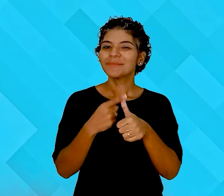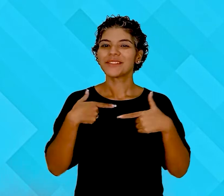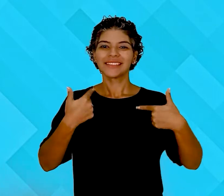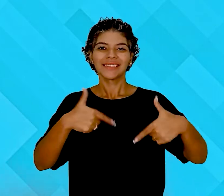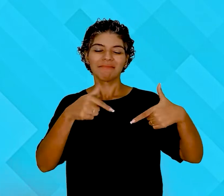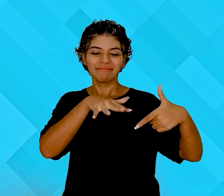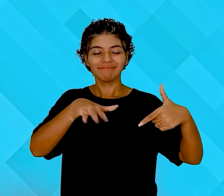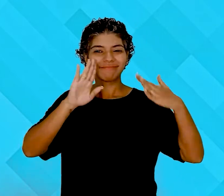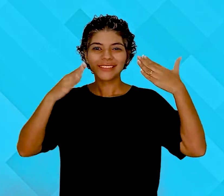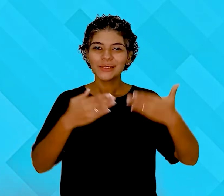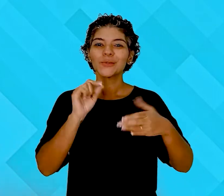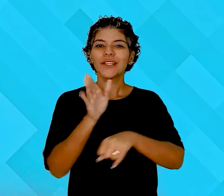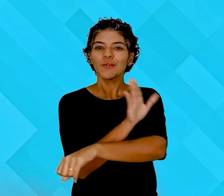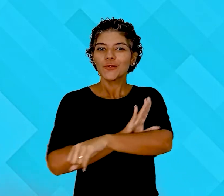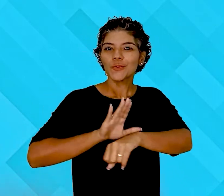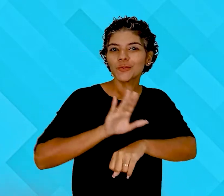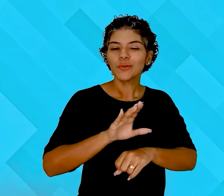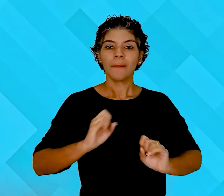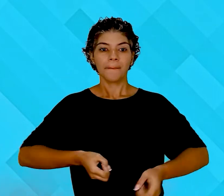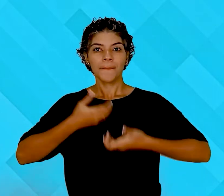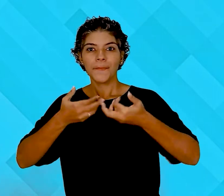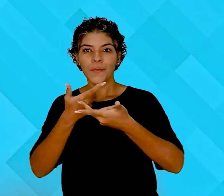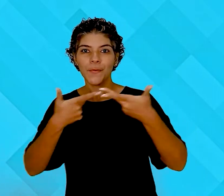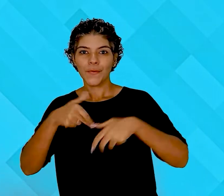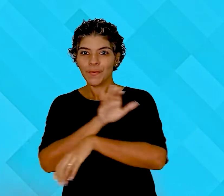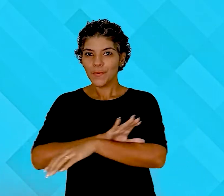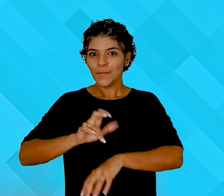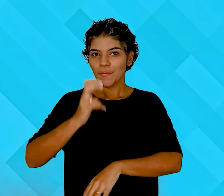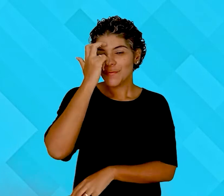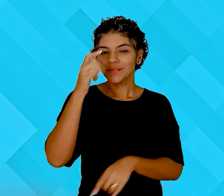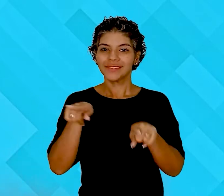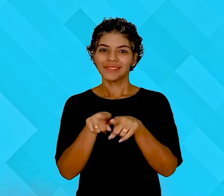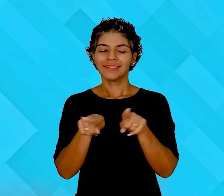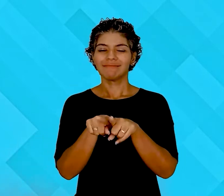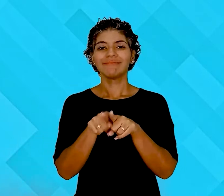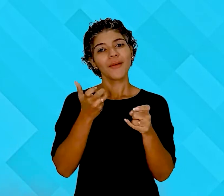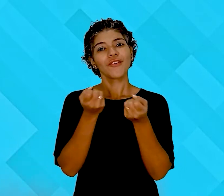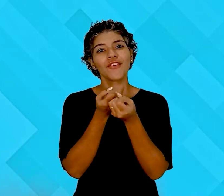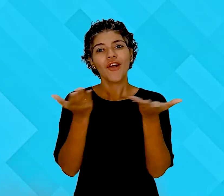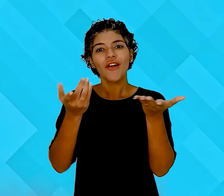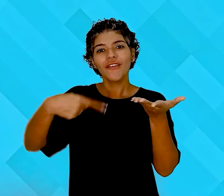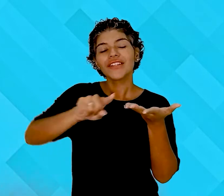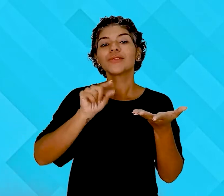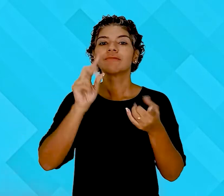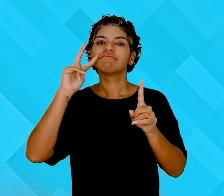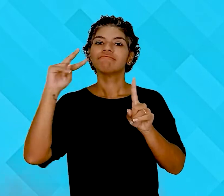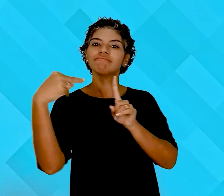com produção cultural, e poder principalmente oferecer esse olhar de quem teve por muitos